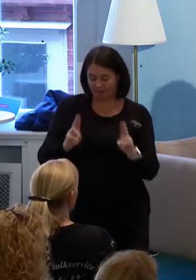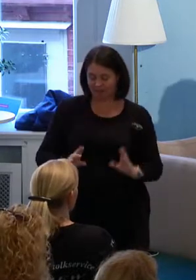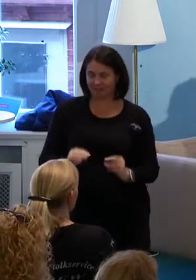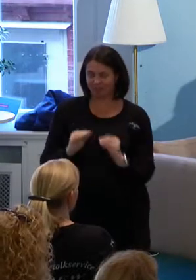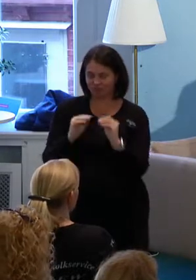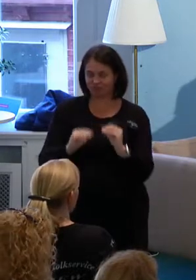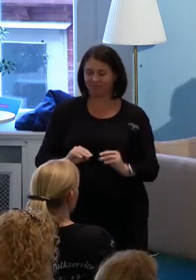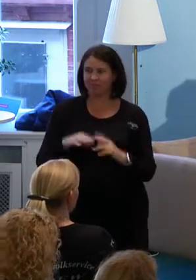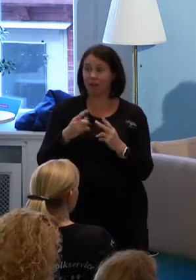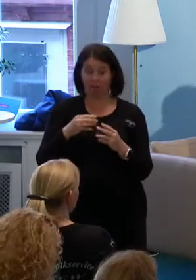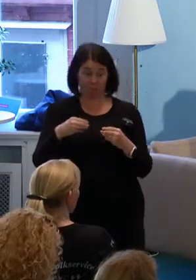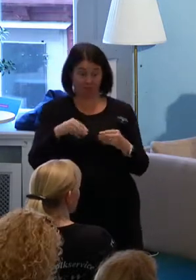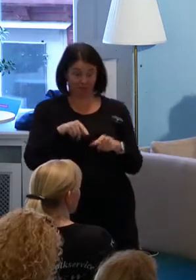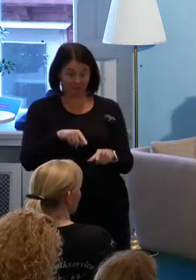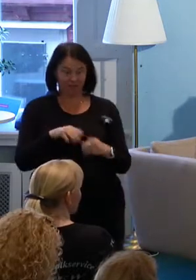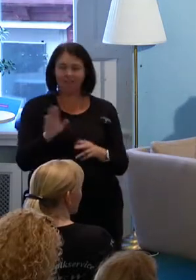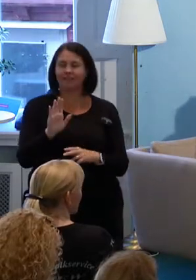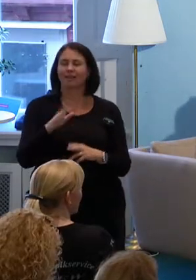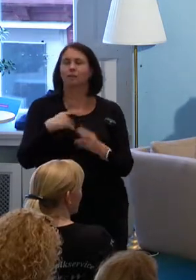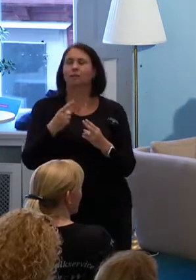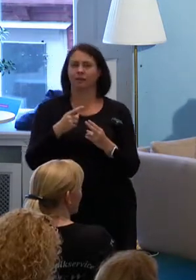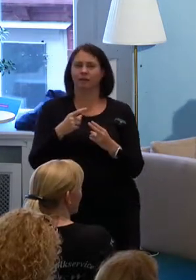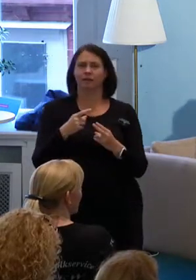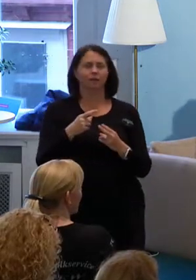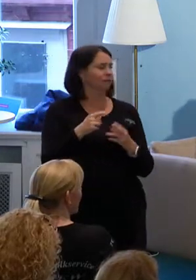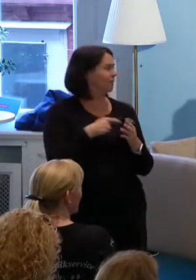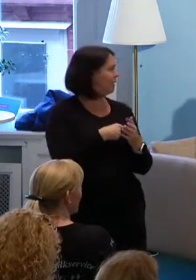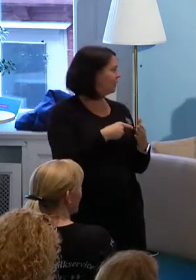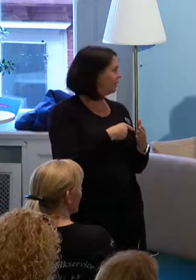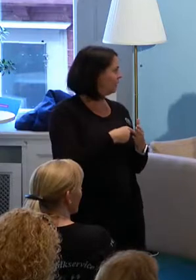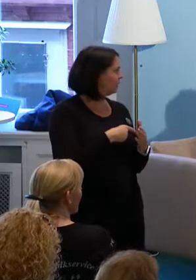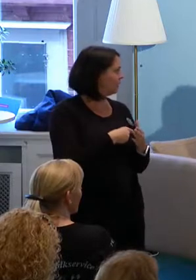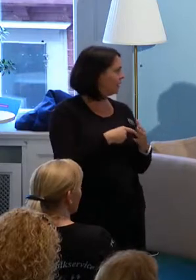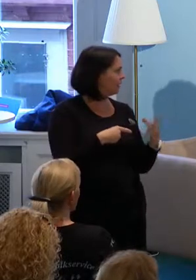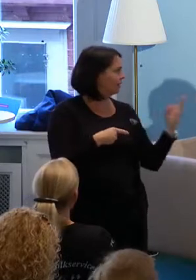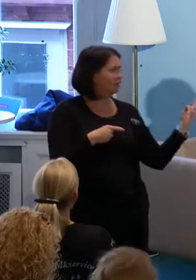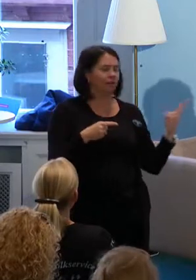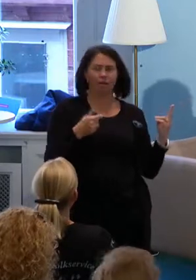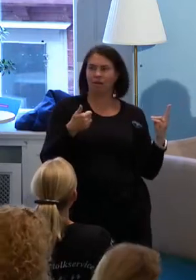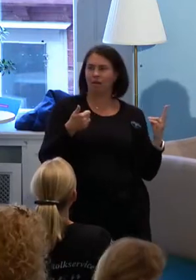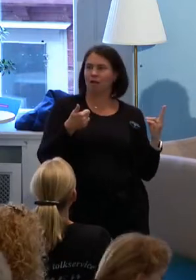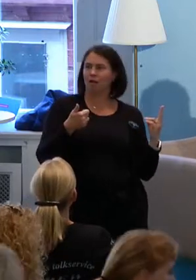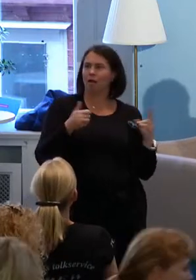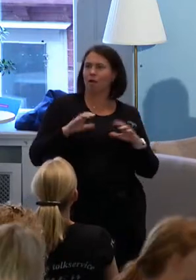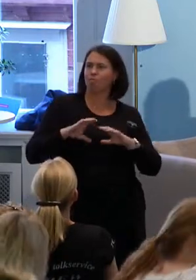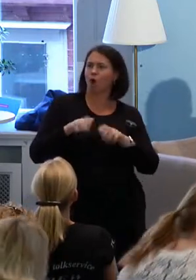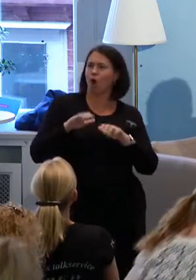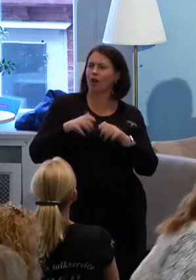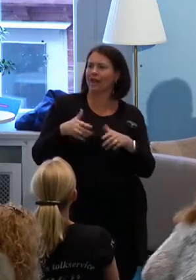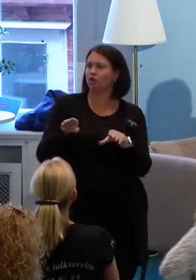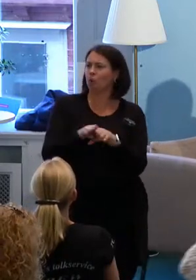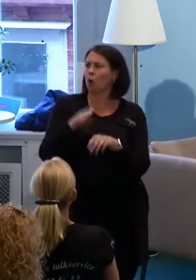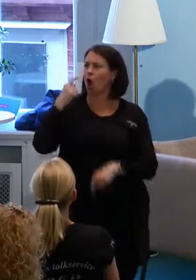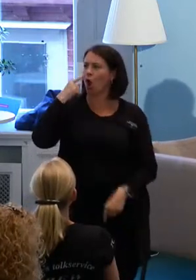plast. Vad var det hette på danska? Det var någonting med ett öga. Bagarns dåliga öga. Bagarns dåliga öga. Ja.